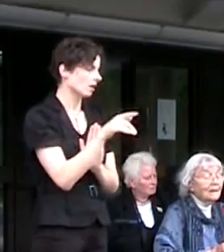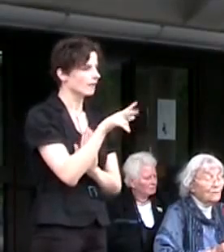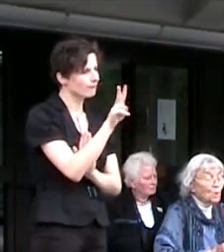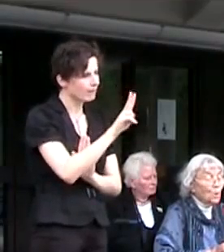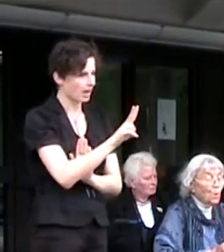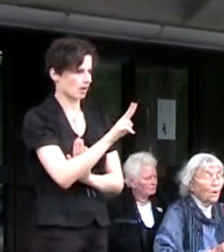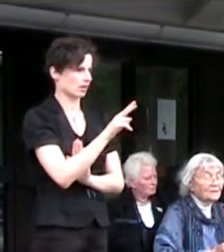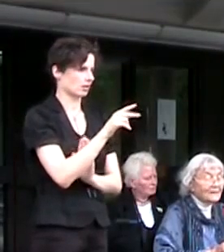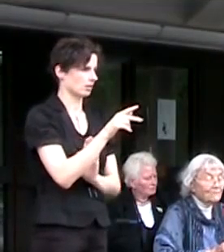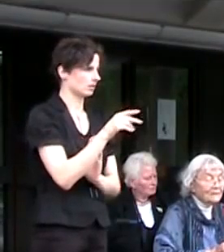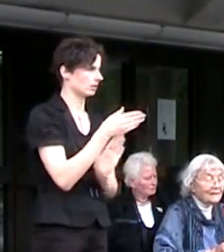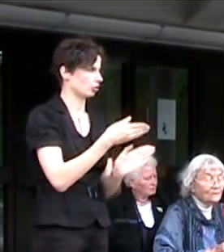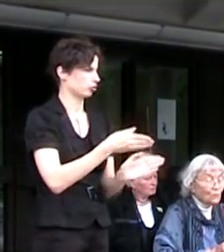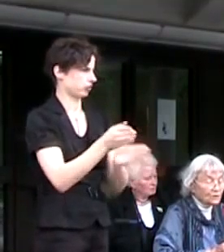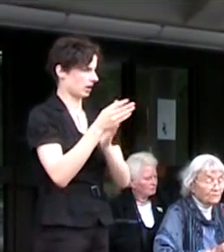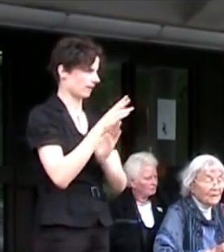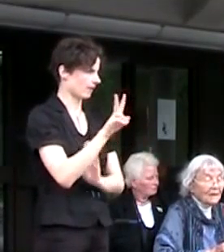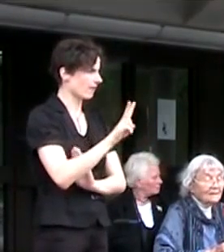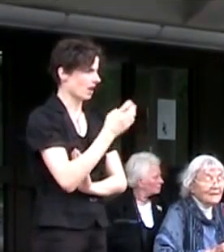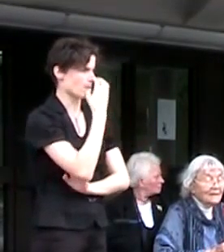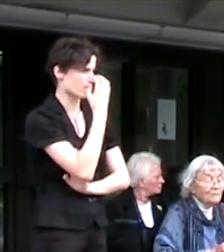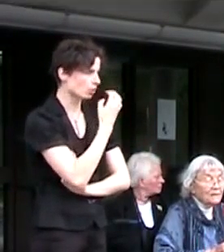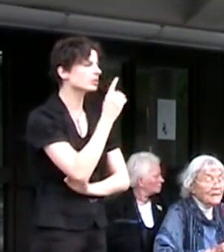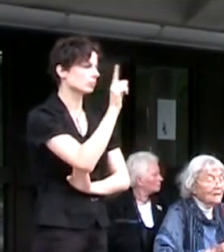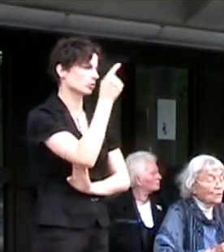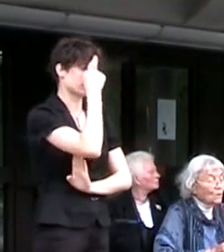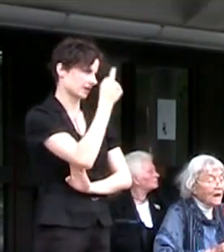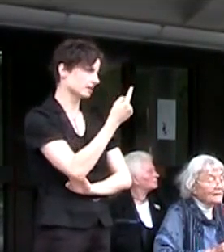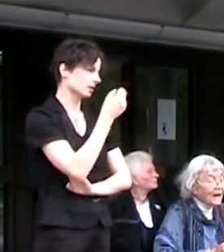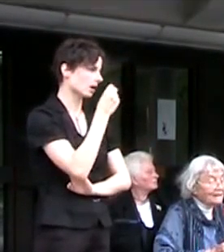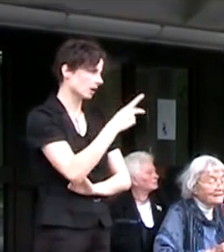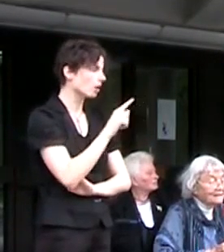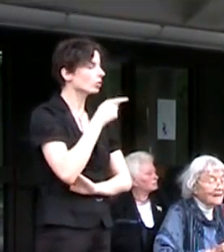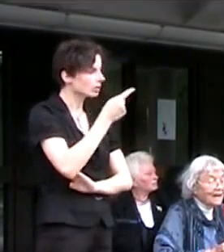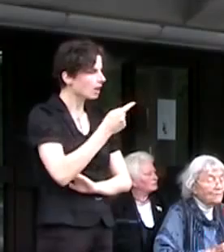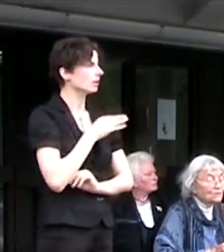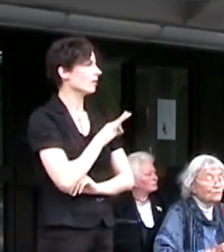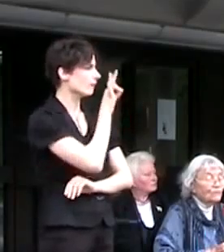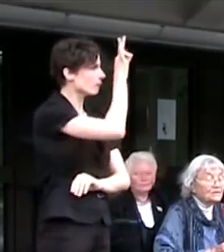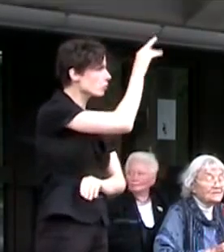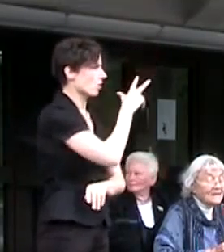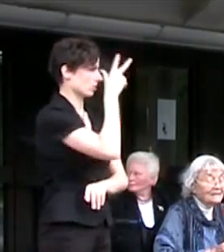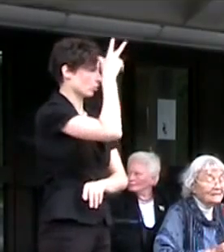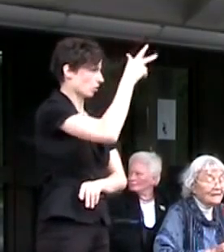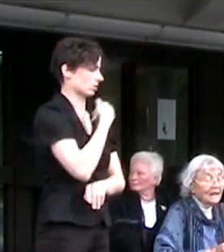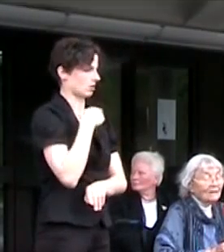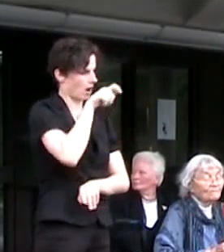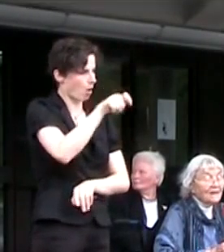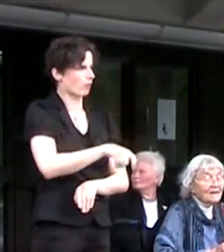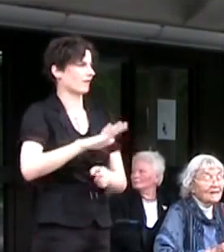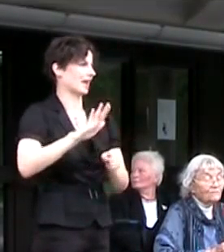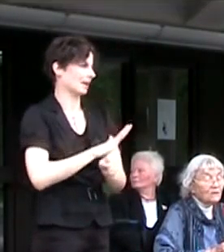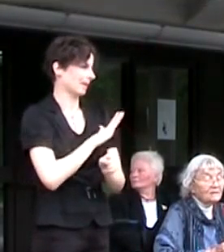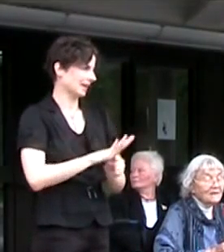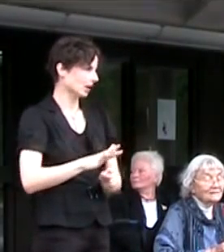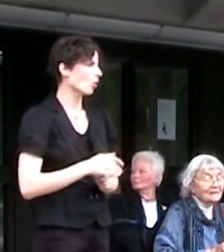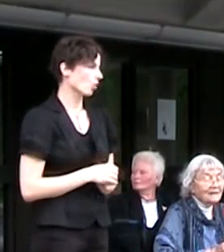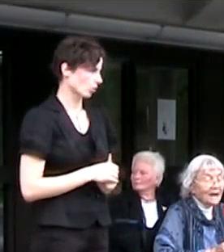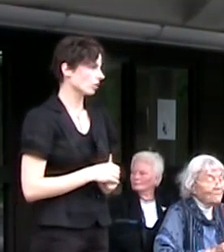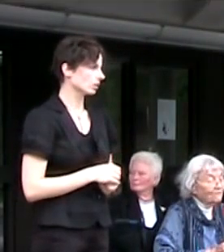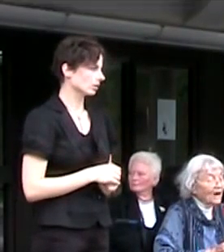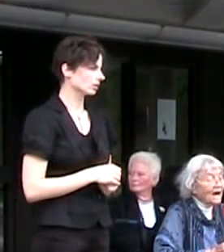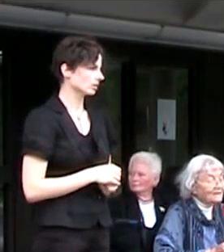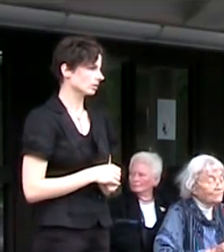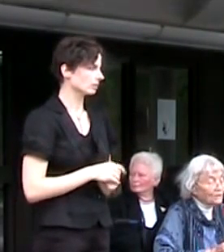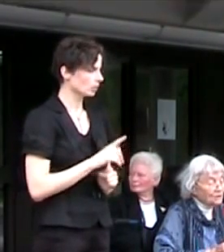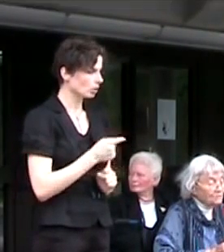hier im Gehorsam gegen Gott die Eliminierung an anderen Leibern zu vollziehen, wenn ich für diesen